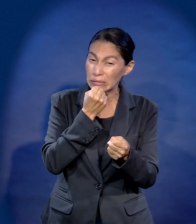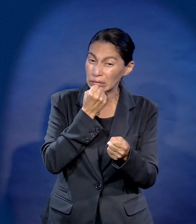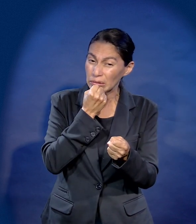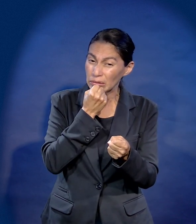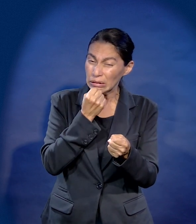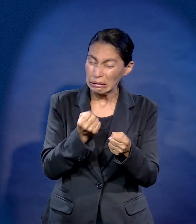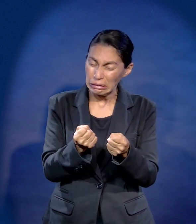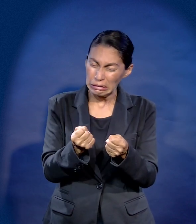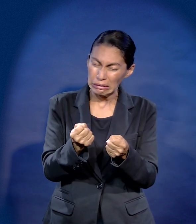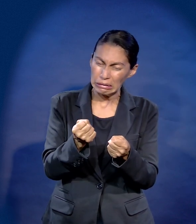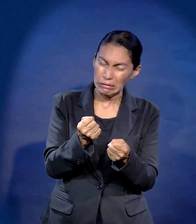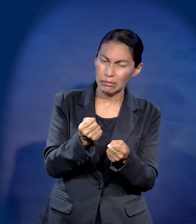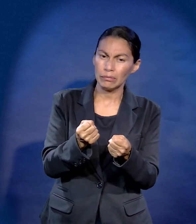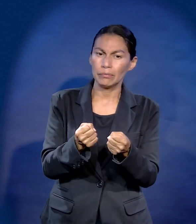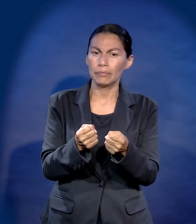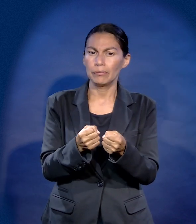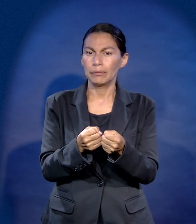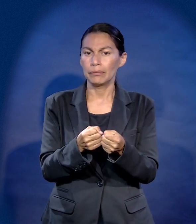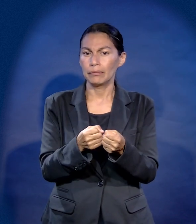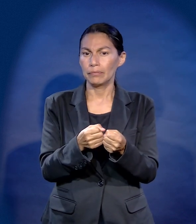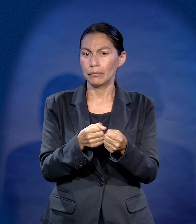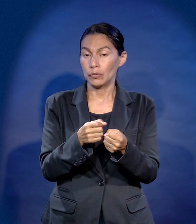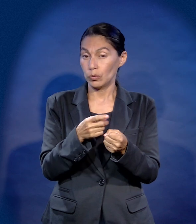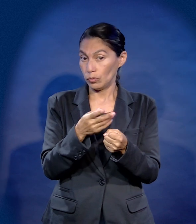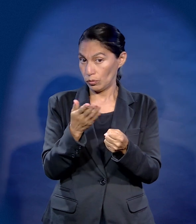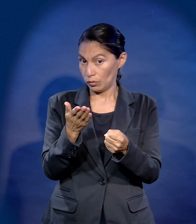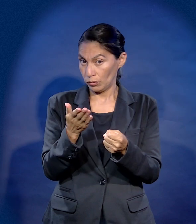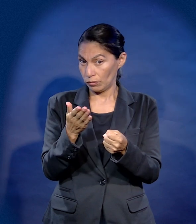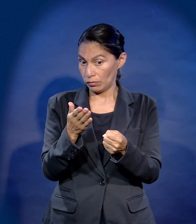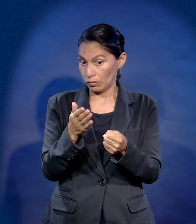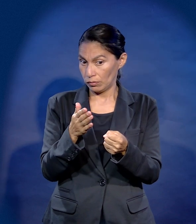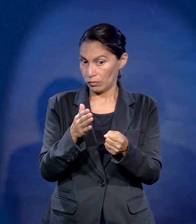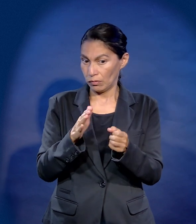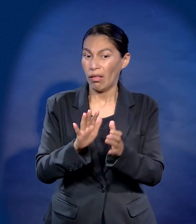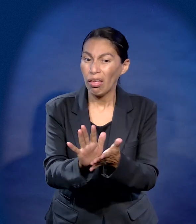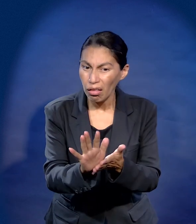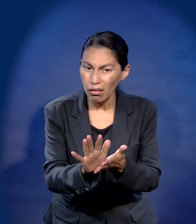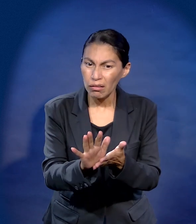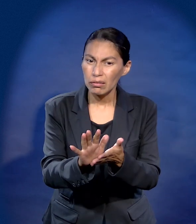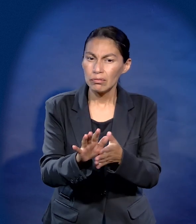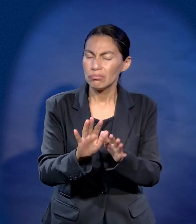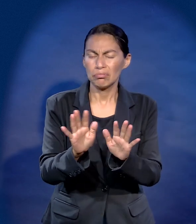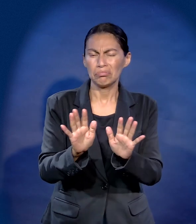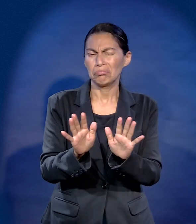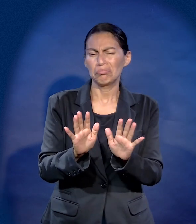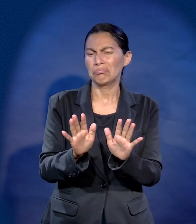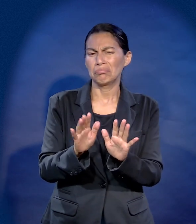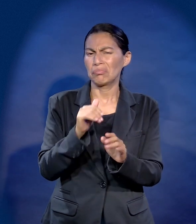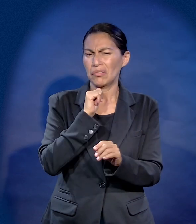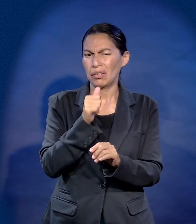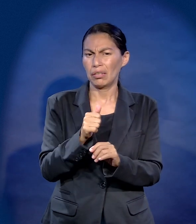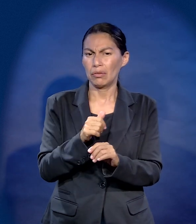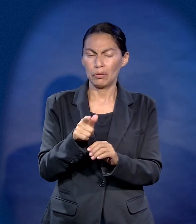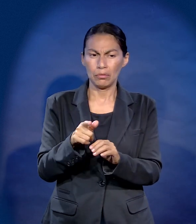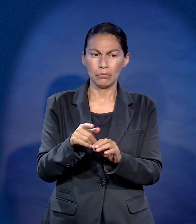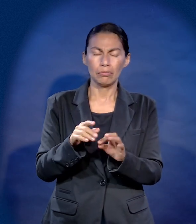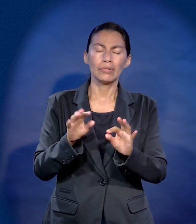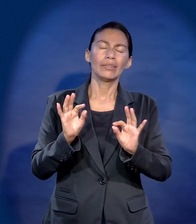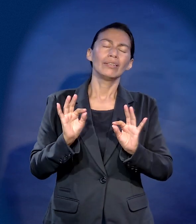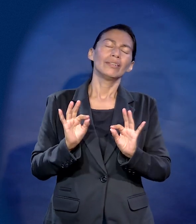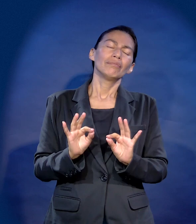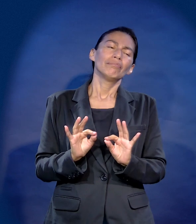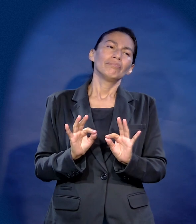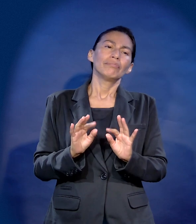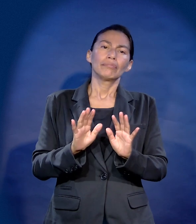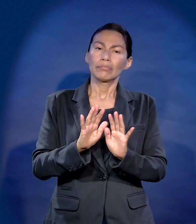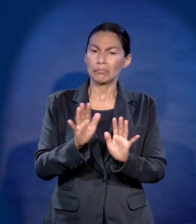por más de 30 segundos consecutivos. Si usted se resbalaba y lo movía, no pasaba nada. Si usted quería hacer